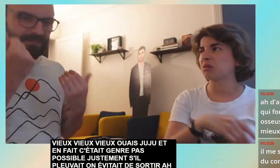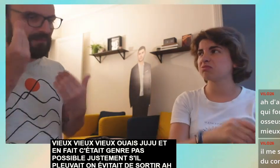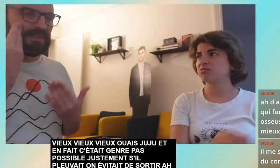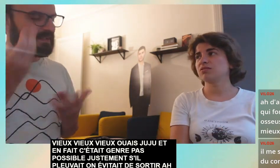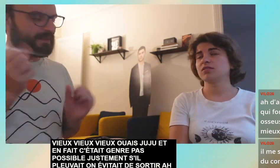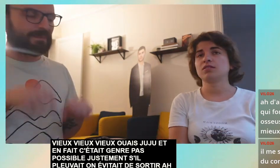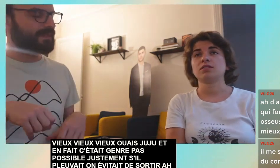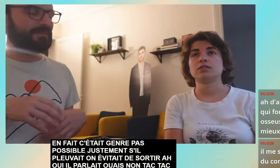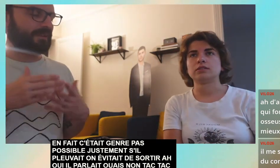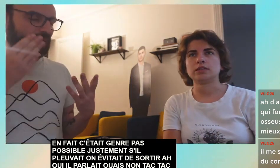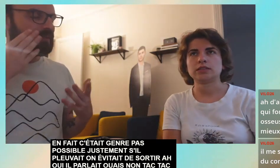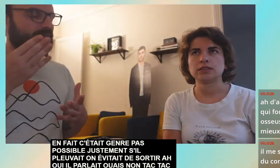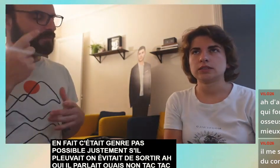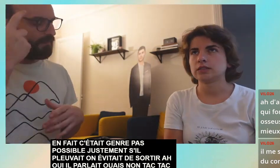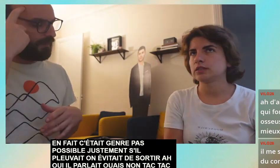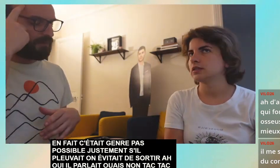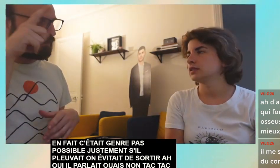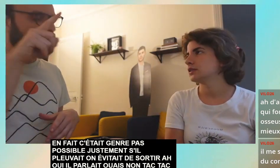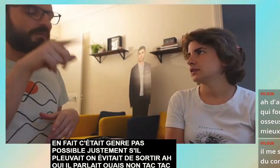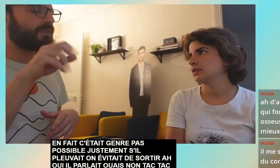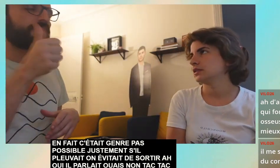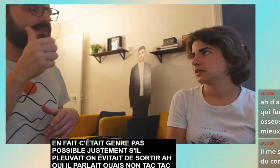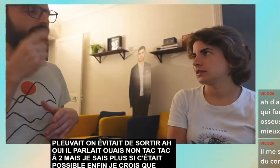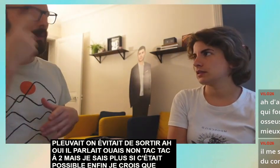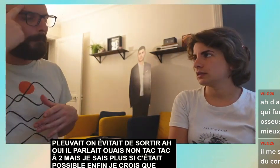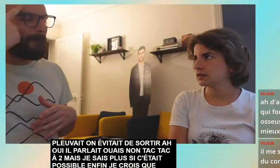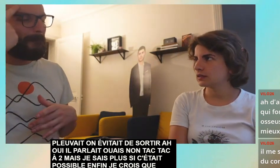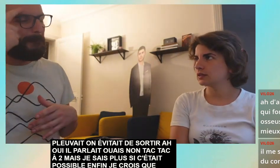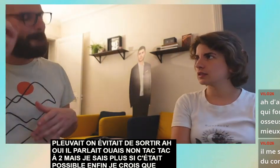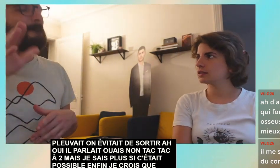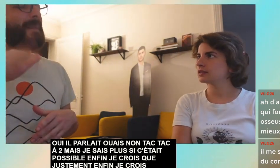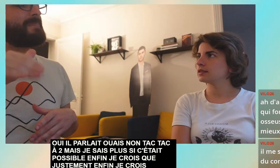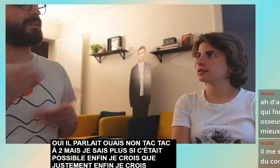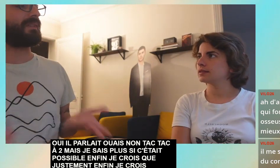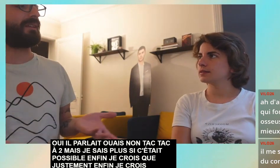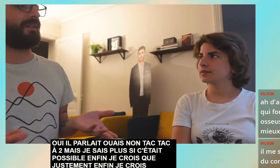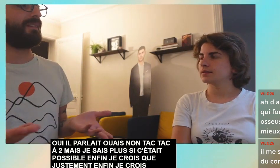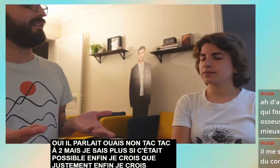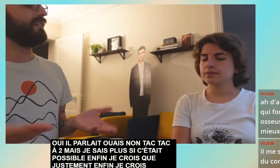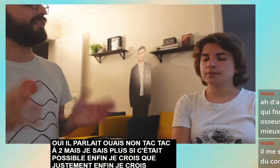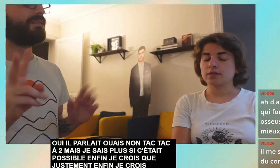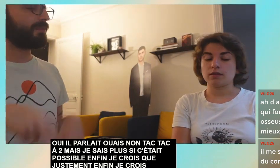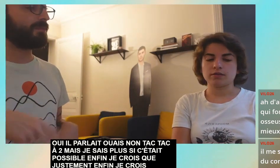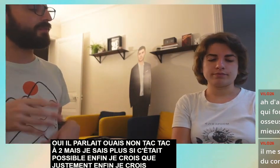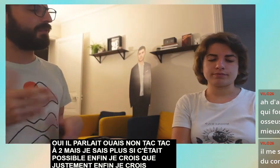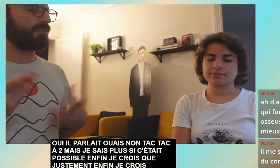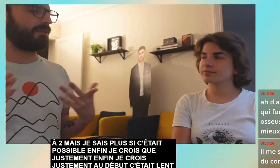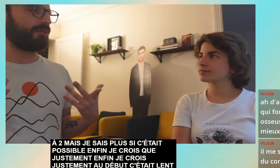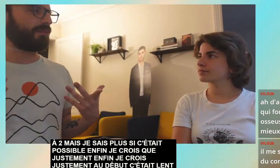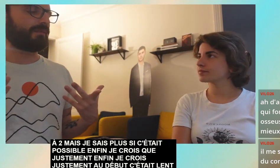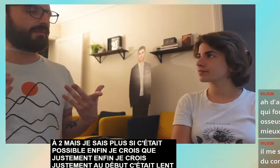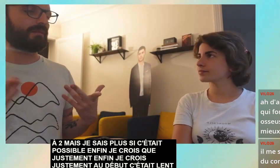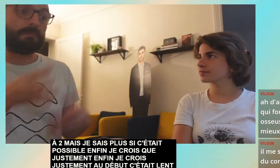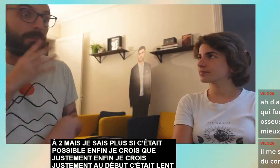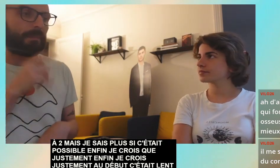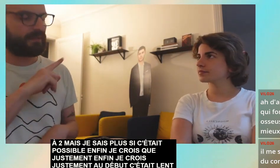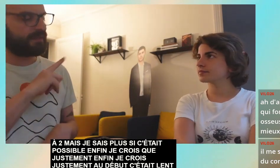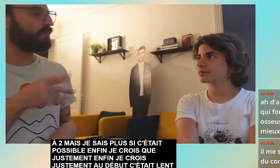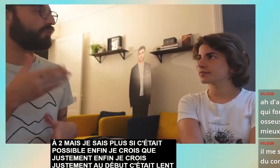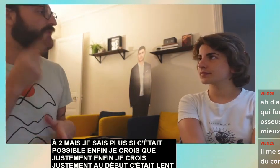plus si c'était possible. Enfin, je crois que justement au début, c'était genre mal pensé, quoi. Vraiment, genre, pas pratique du tout. C'était